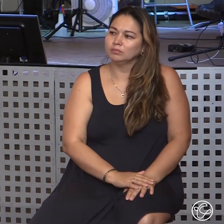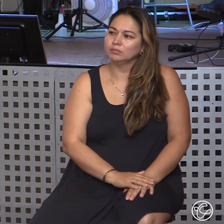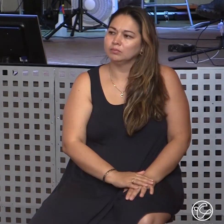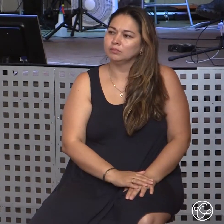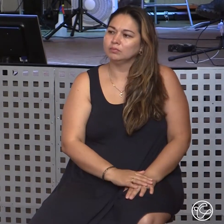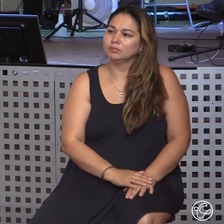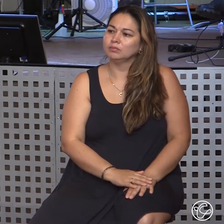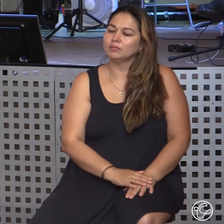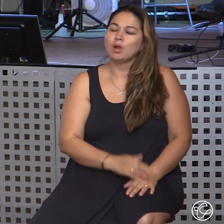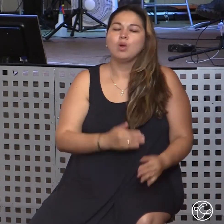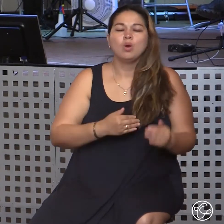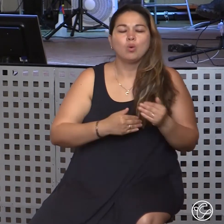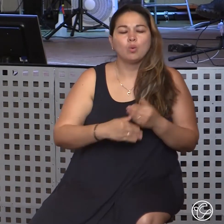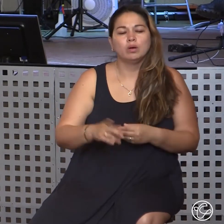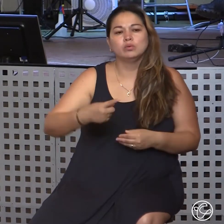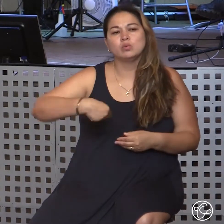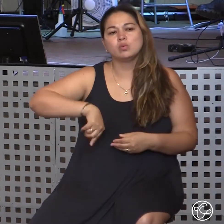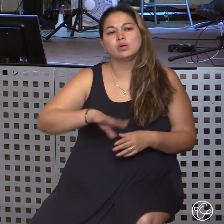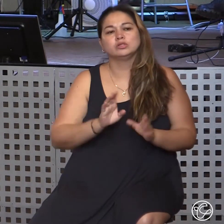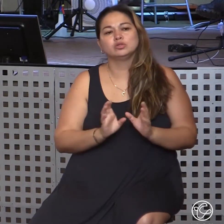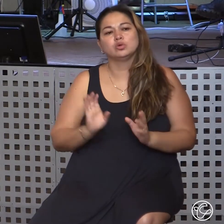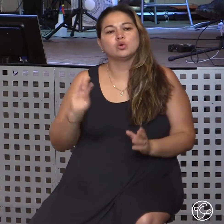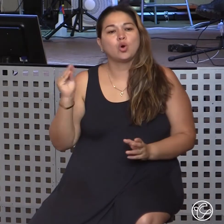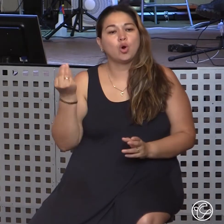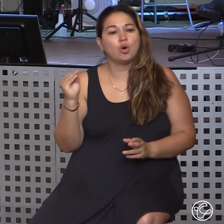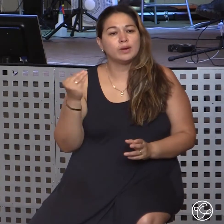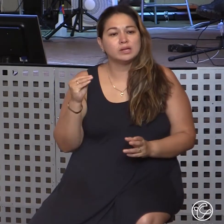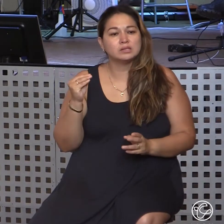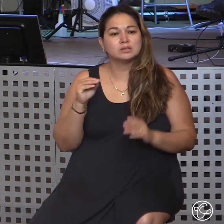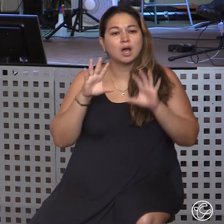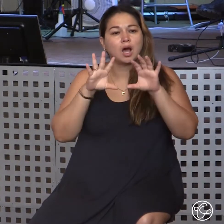honrar a nuestros mayores y a nuestro liderazgo.